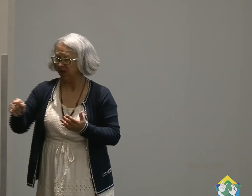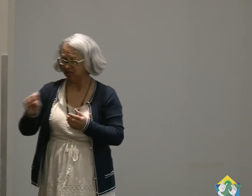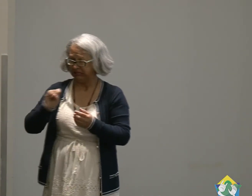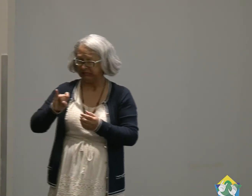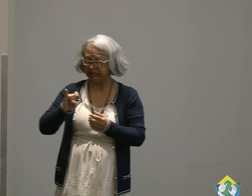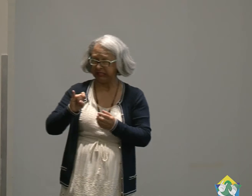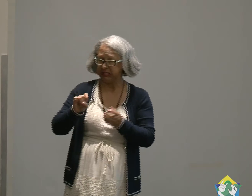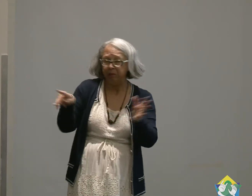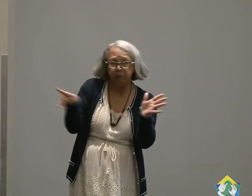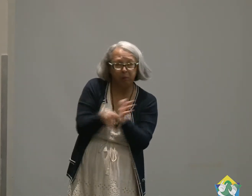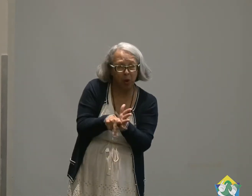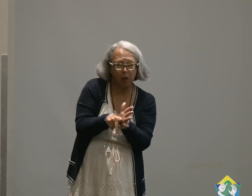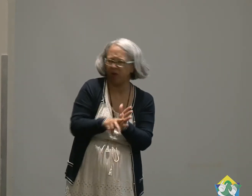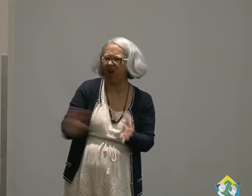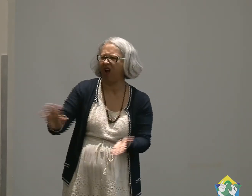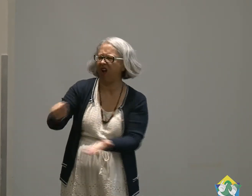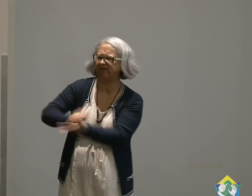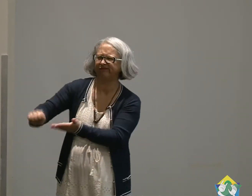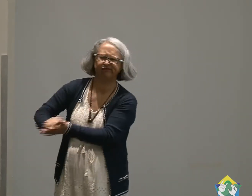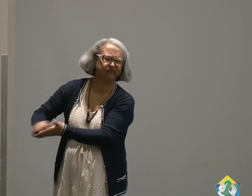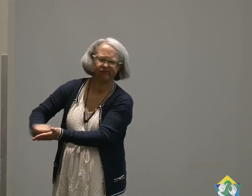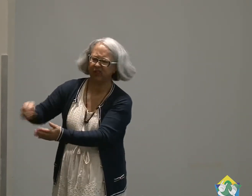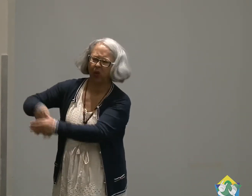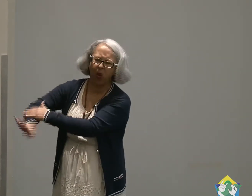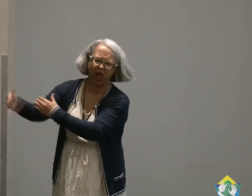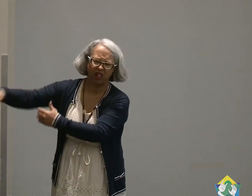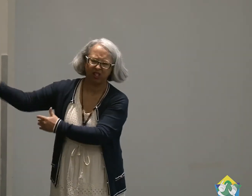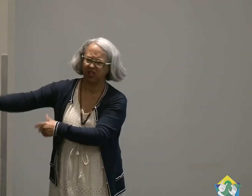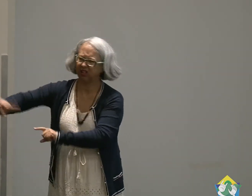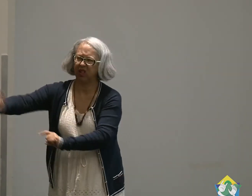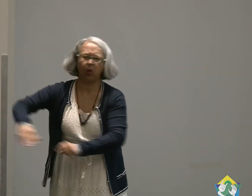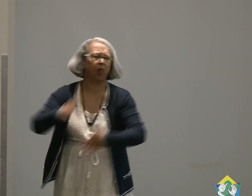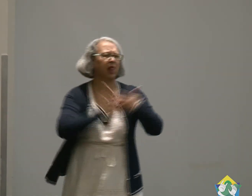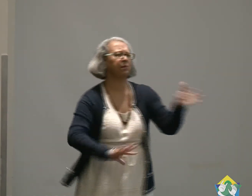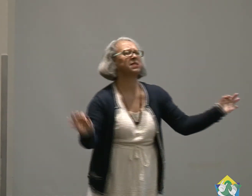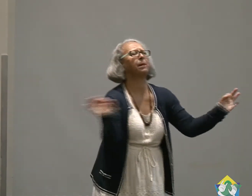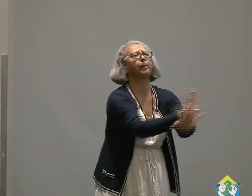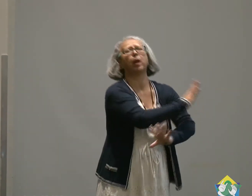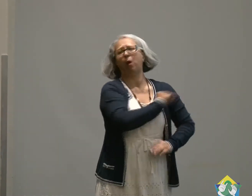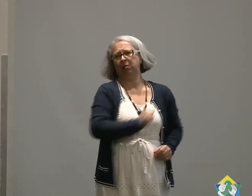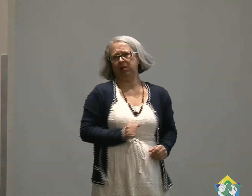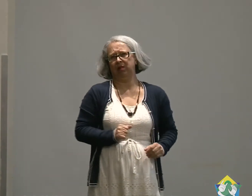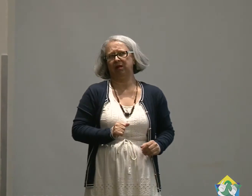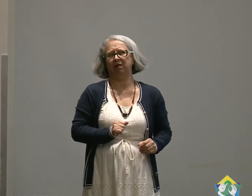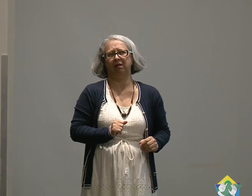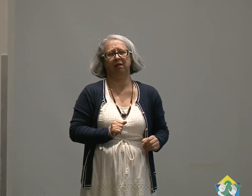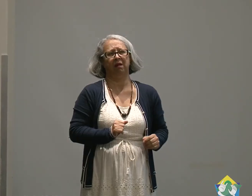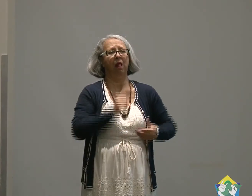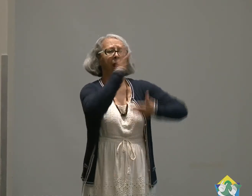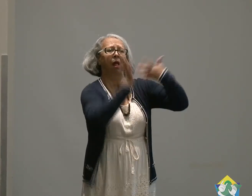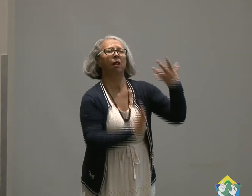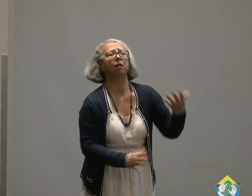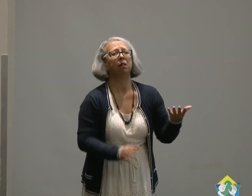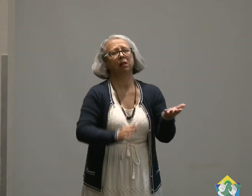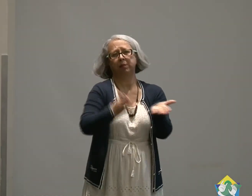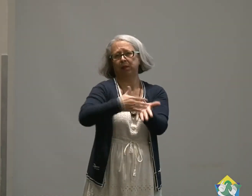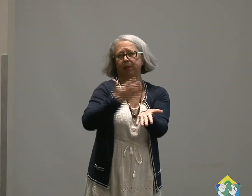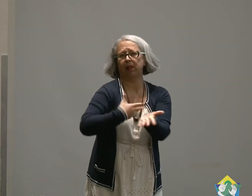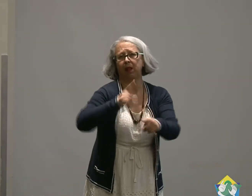E tem pessoas que estão indo nessas aldeias ensinando a língua de sinais brasileira para eles, apagando a sua própria história e a sua própria língua de sinais do